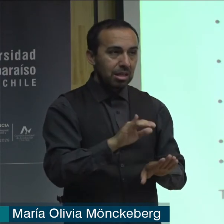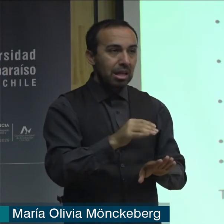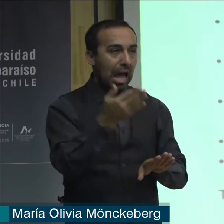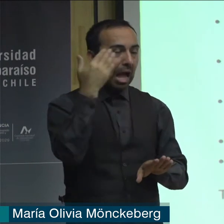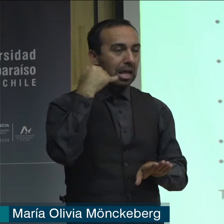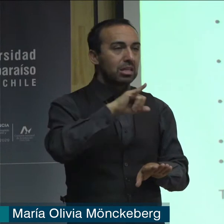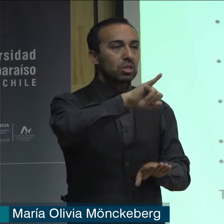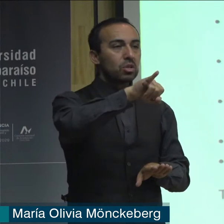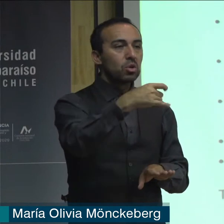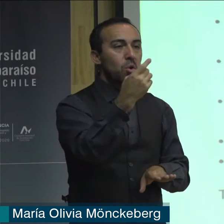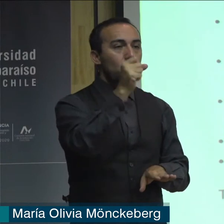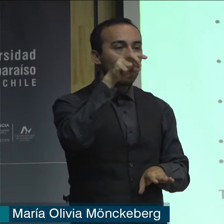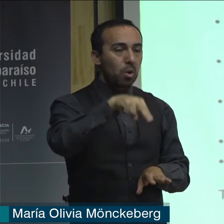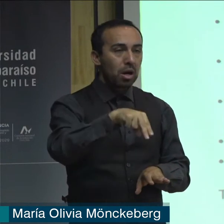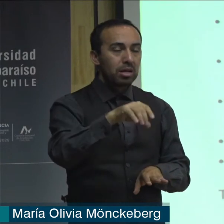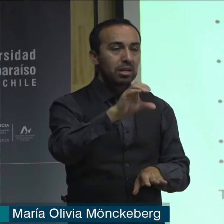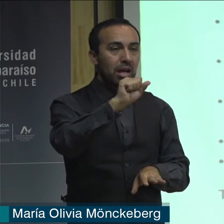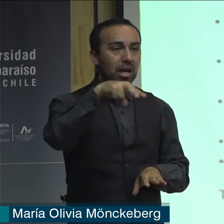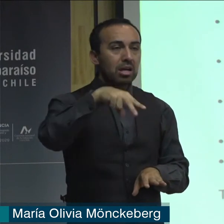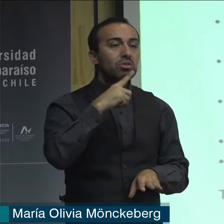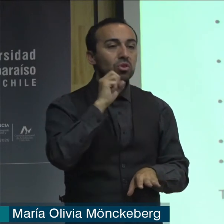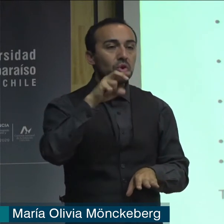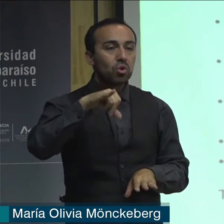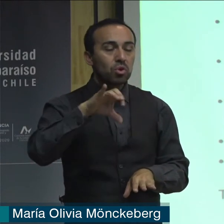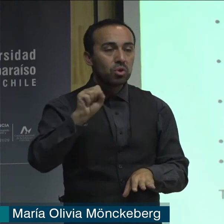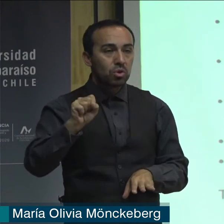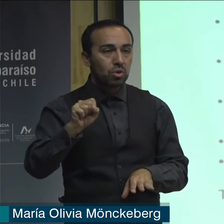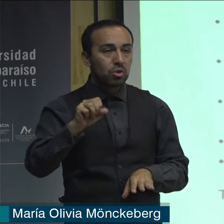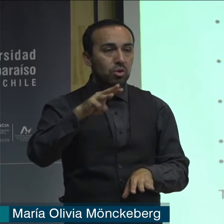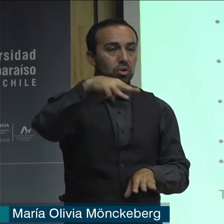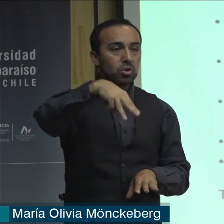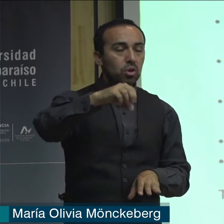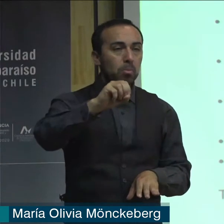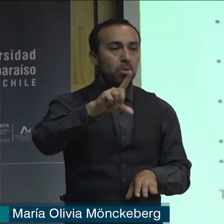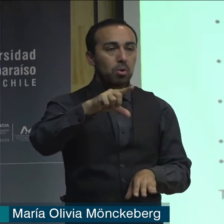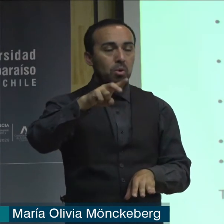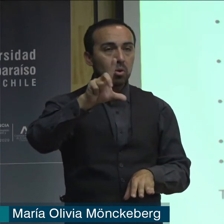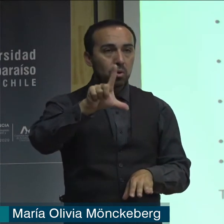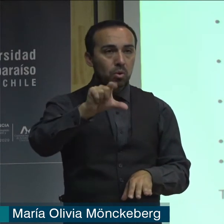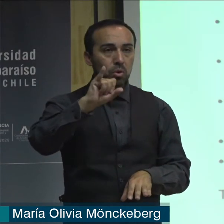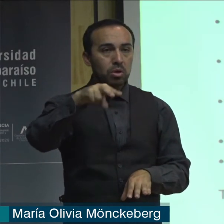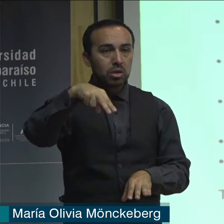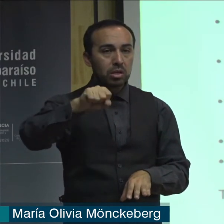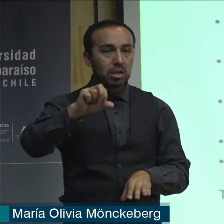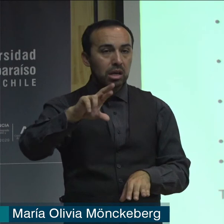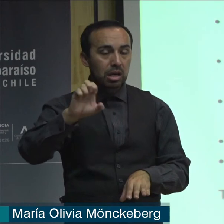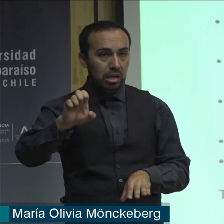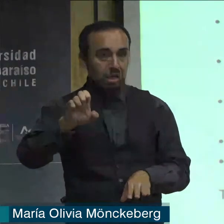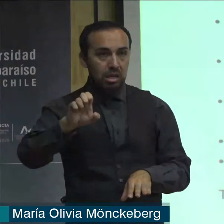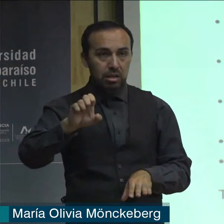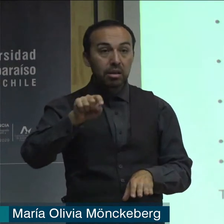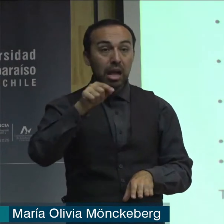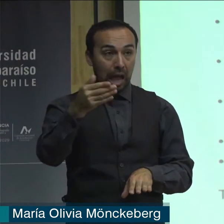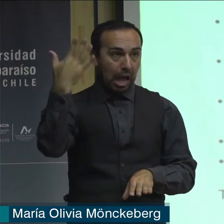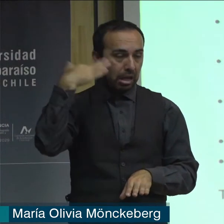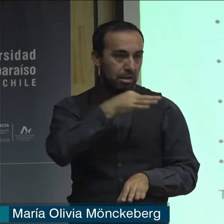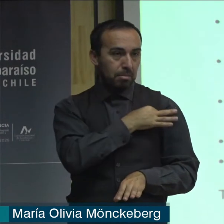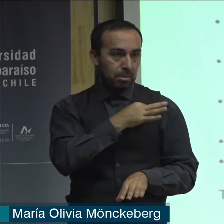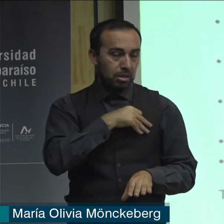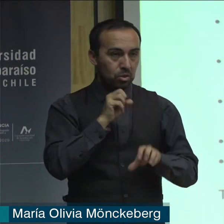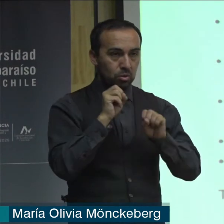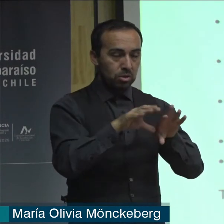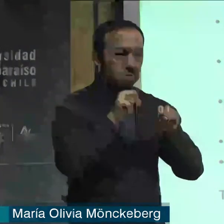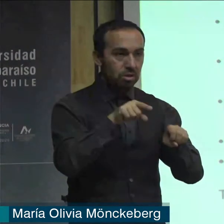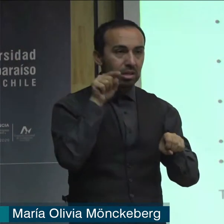Guzmán molinares y Juan Antonio Guzmán Linares actualmente es el socio de Jorge